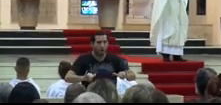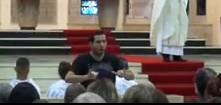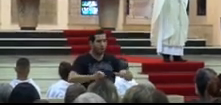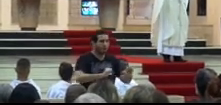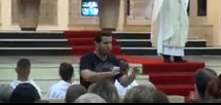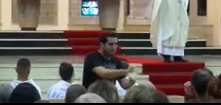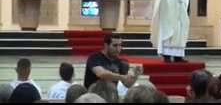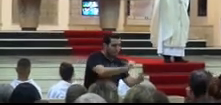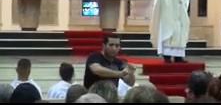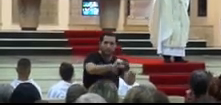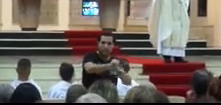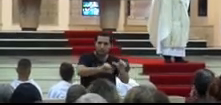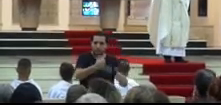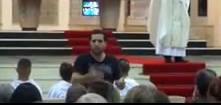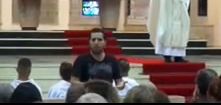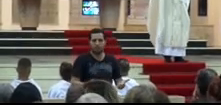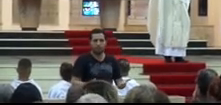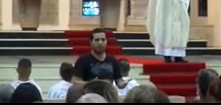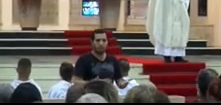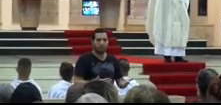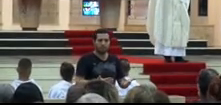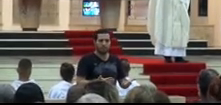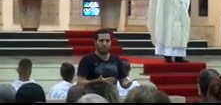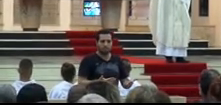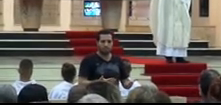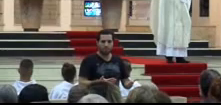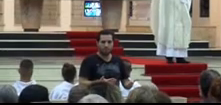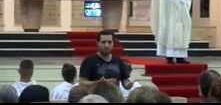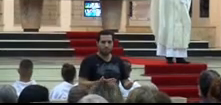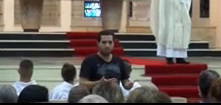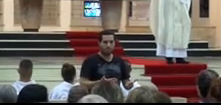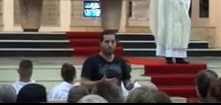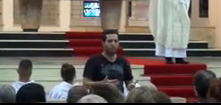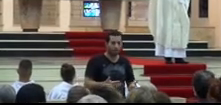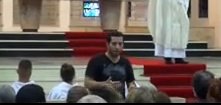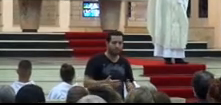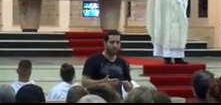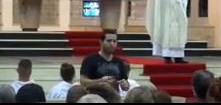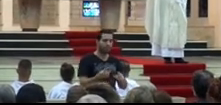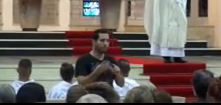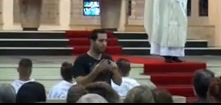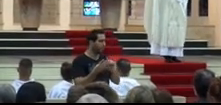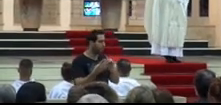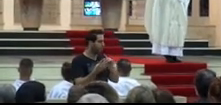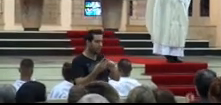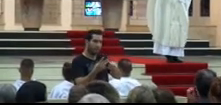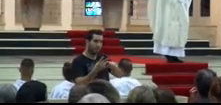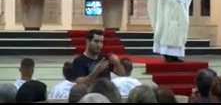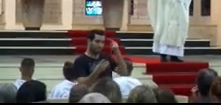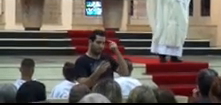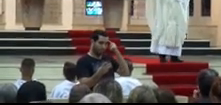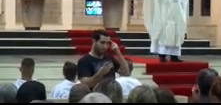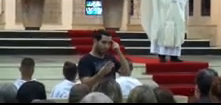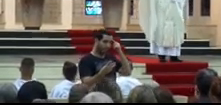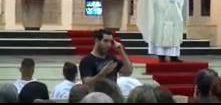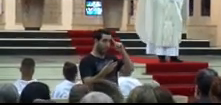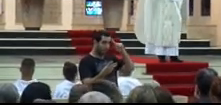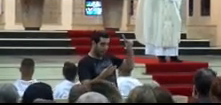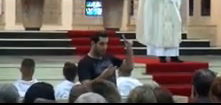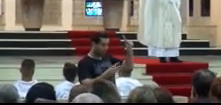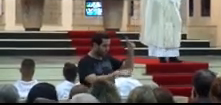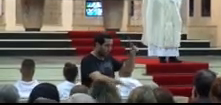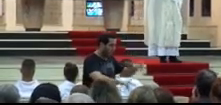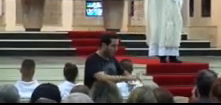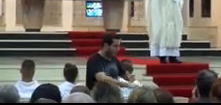Deus liberta o povo de Israel, Páscoa do Judeu. Deus alimenta